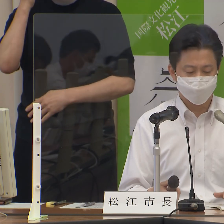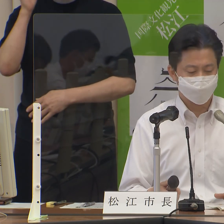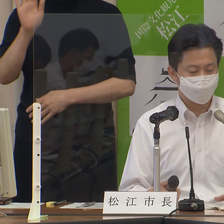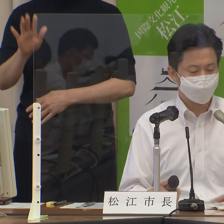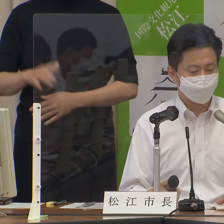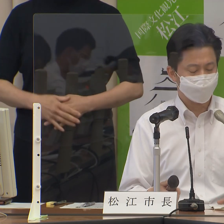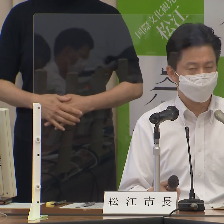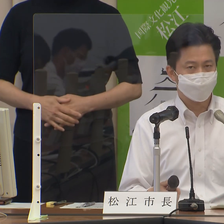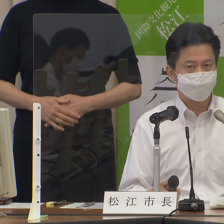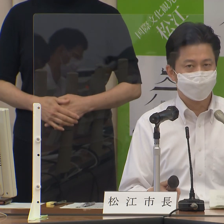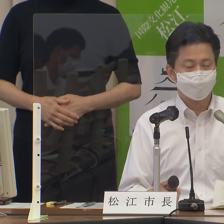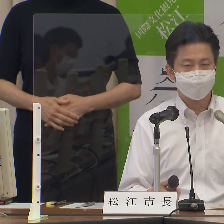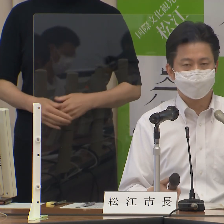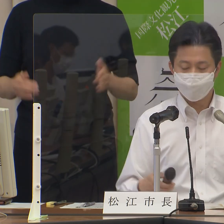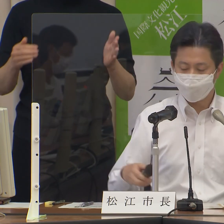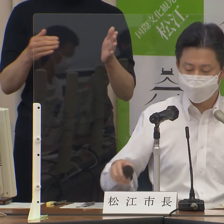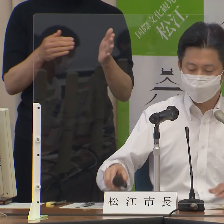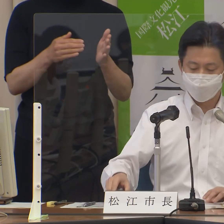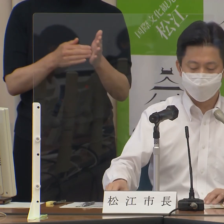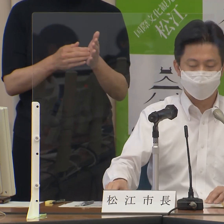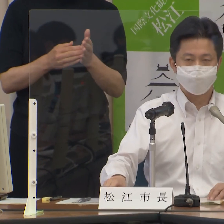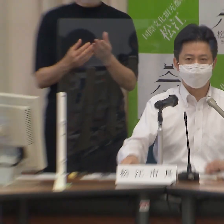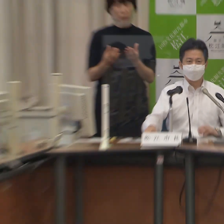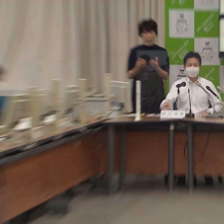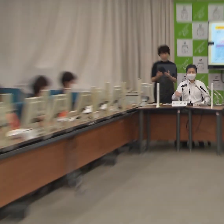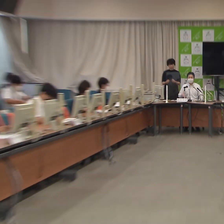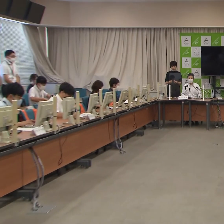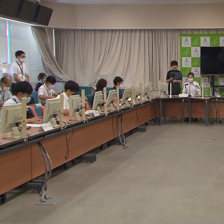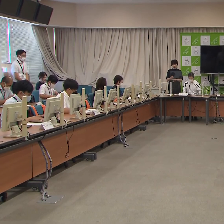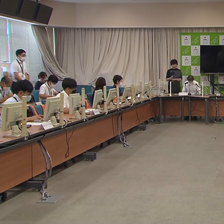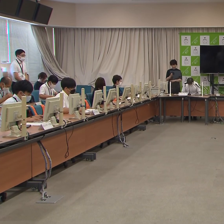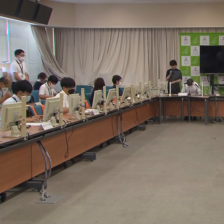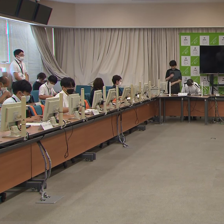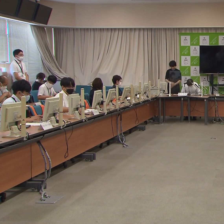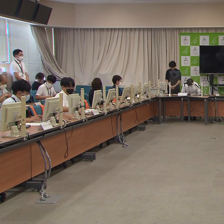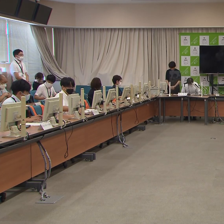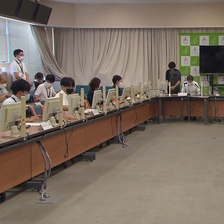とうございました。 しますと以上で終了といたします。ありがとうございました。